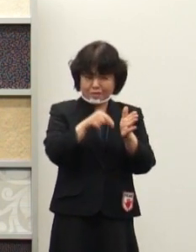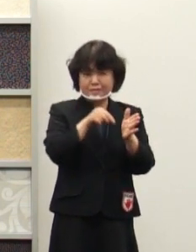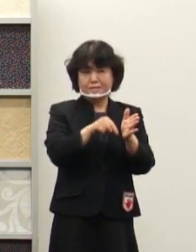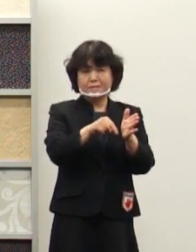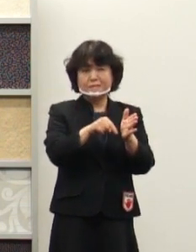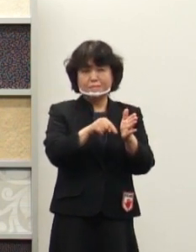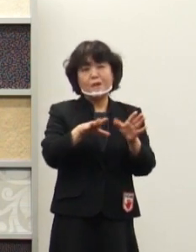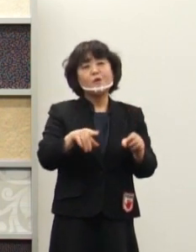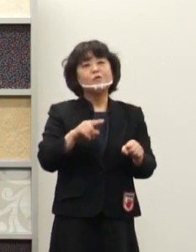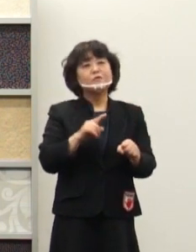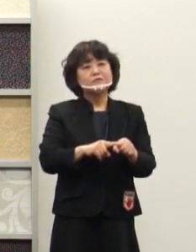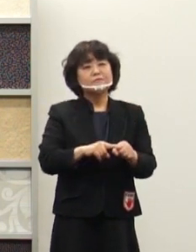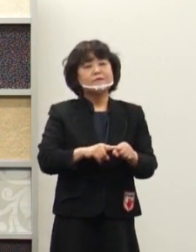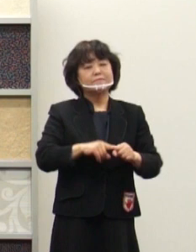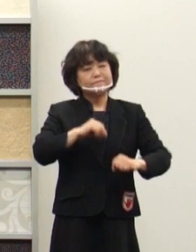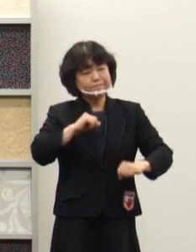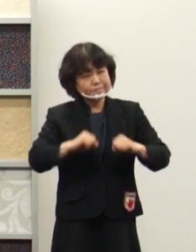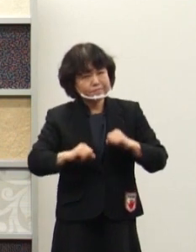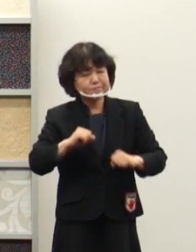伸び伸びと、